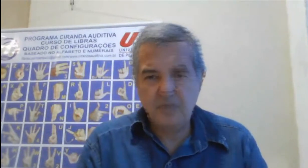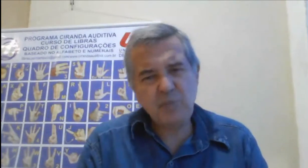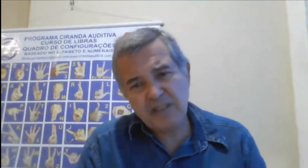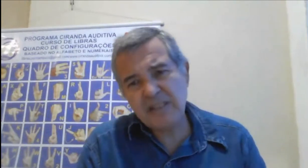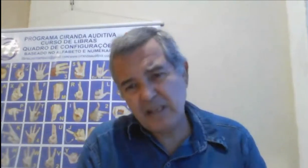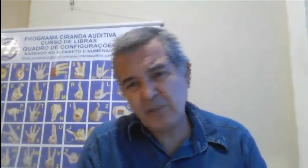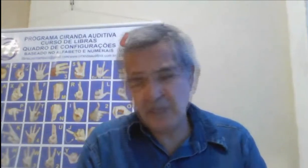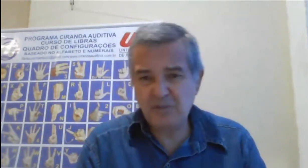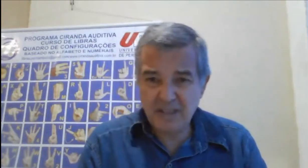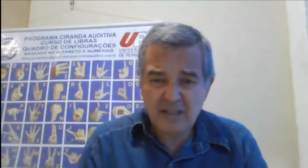Depois vem dizer que não tem deficiência?